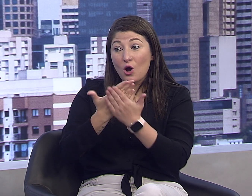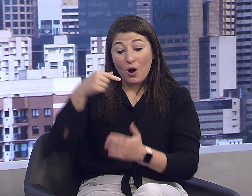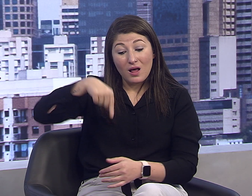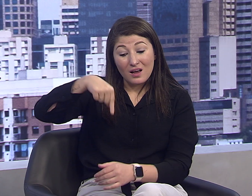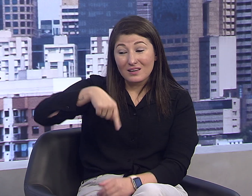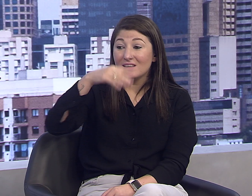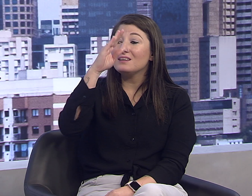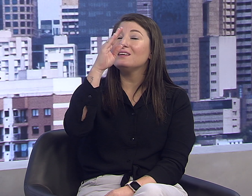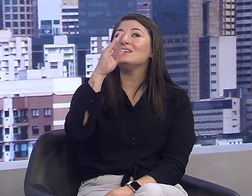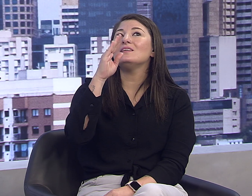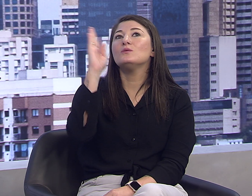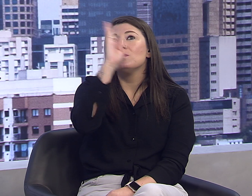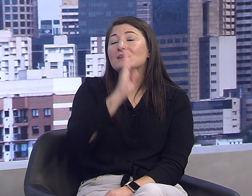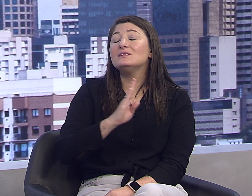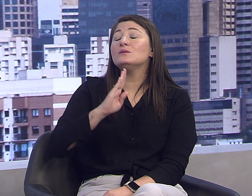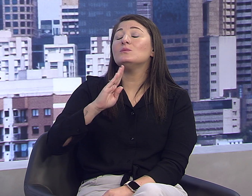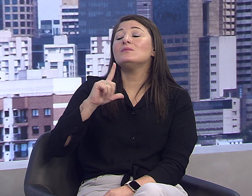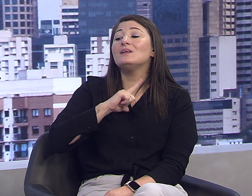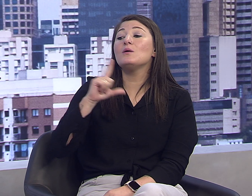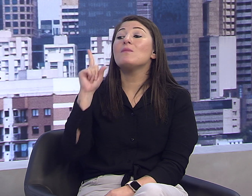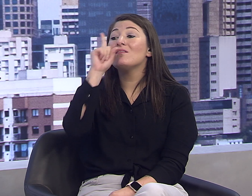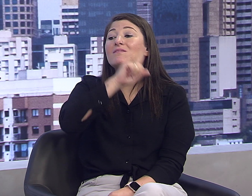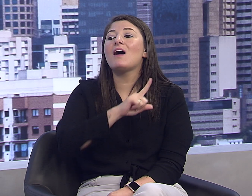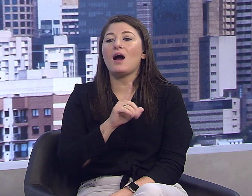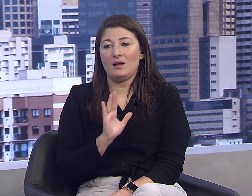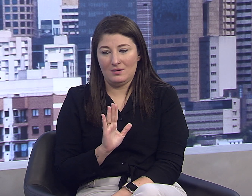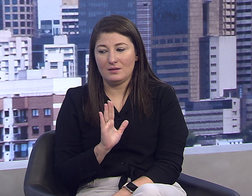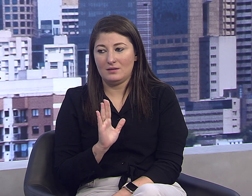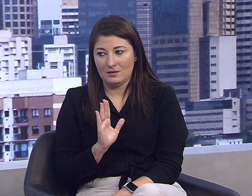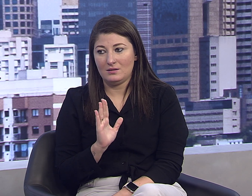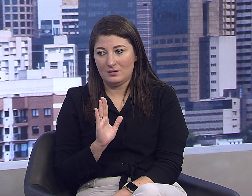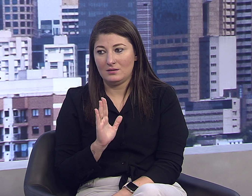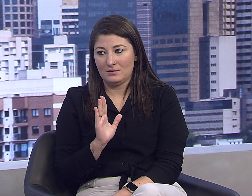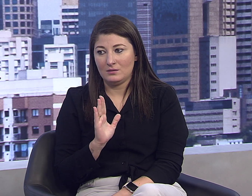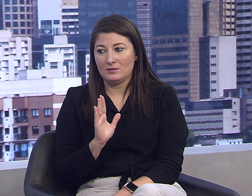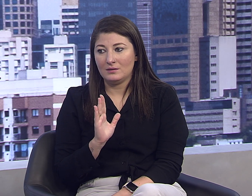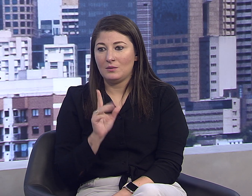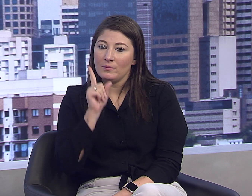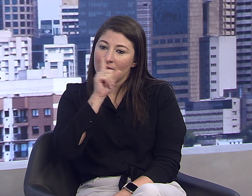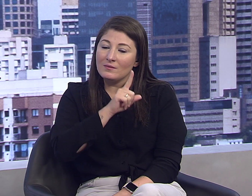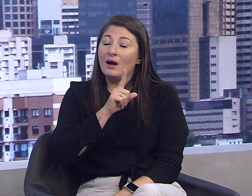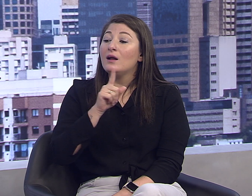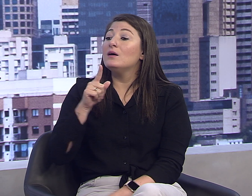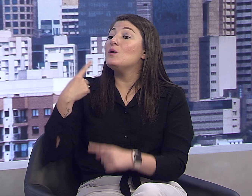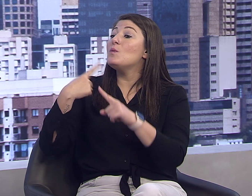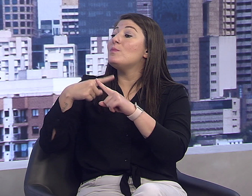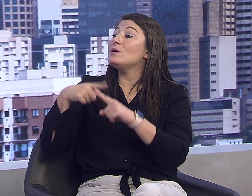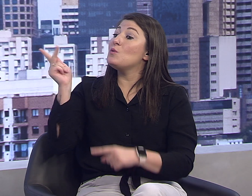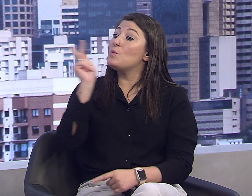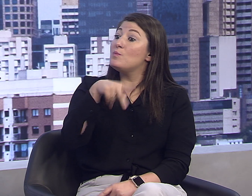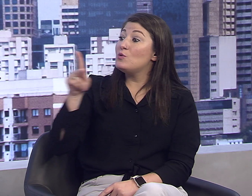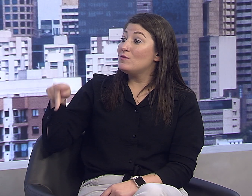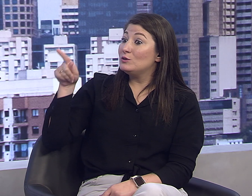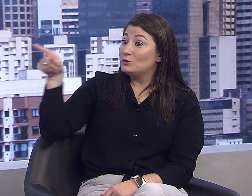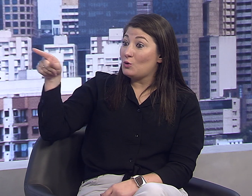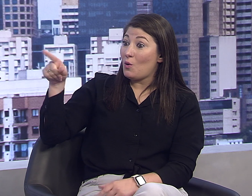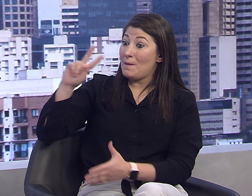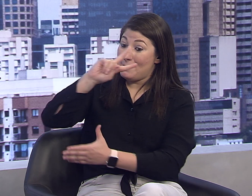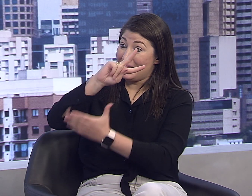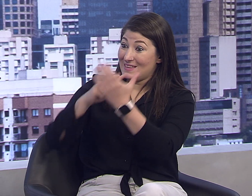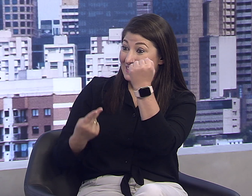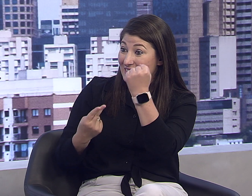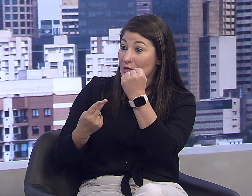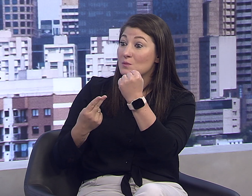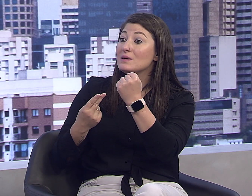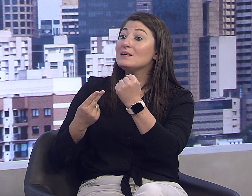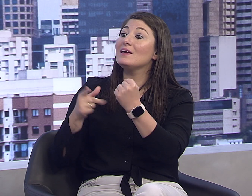Libras, mas aqui no Brasil, infelizmente, a gente acaba tendo falhas por conta disso, né?